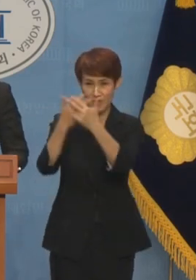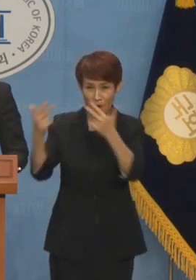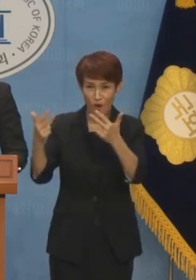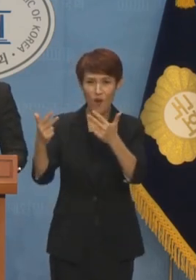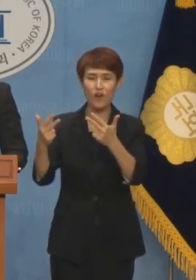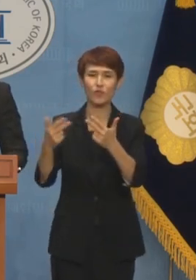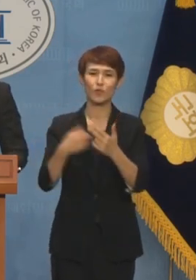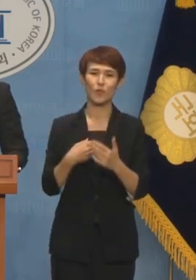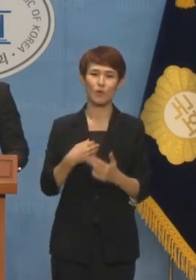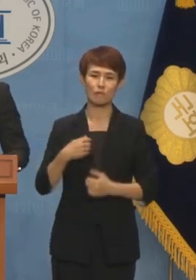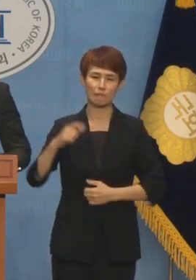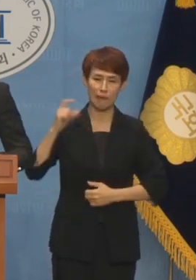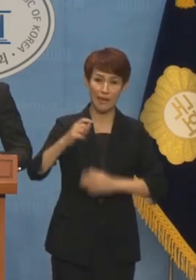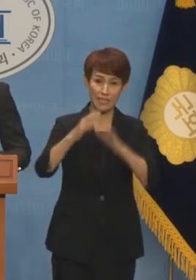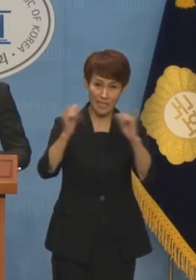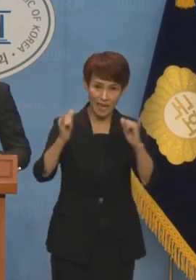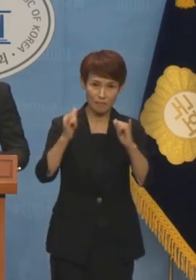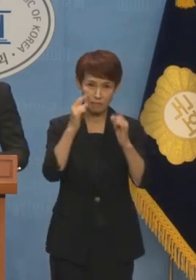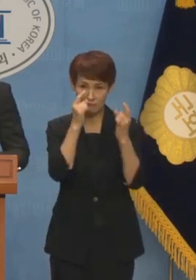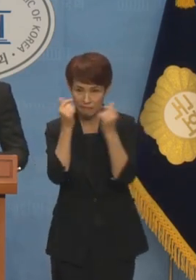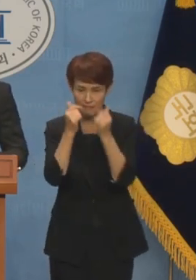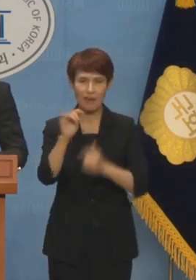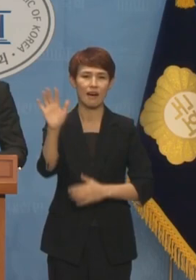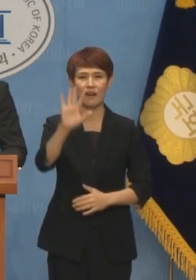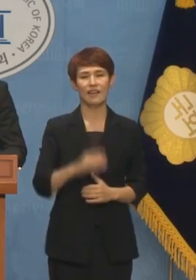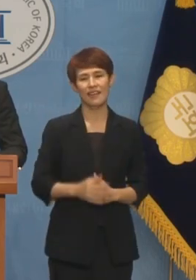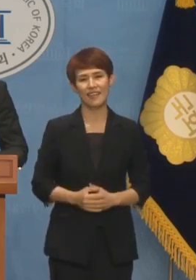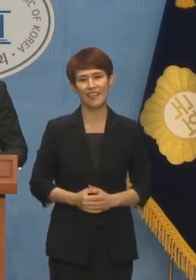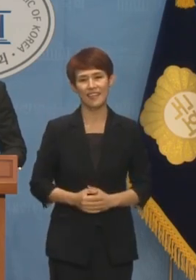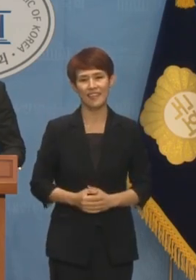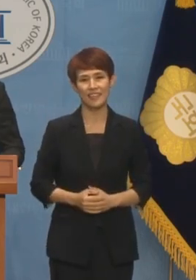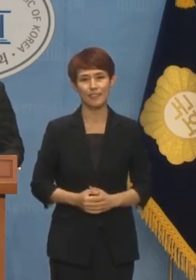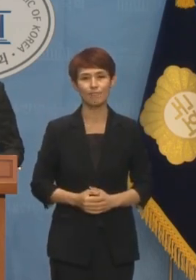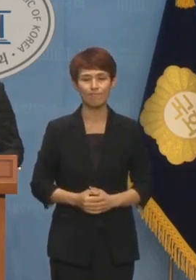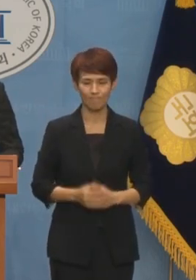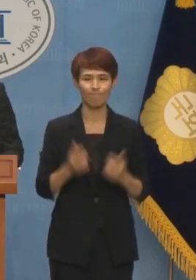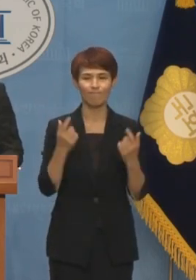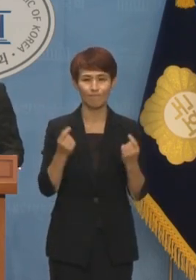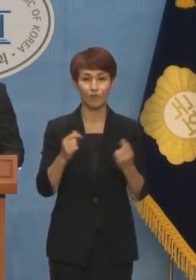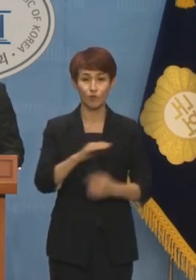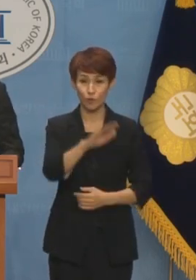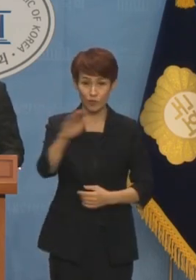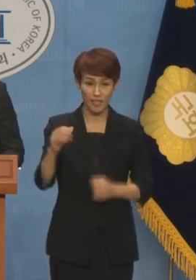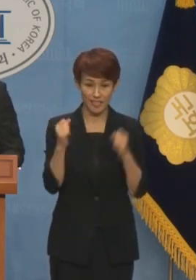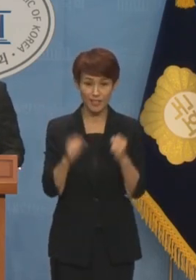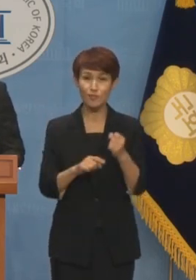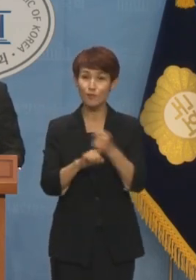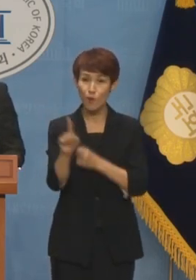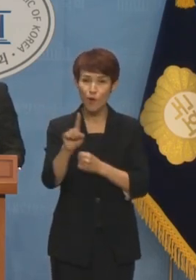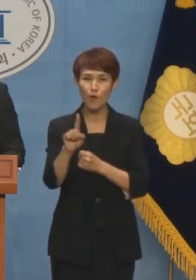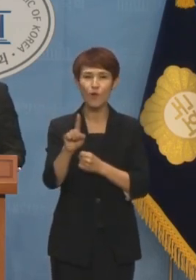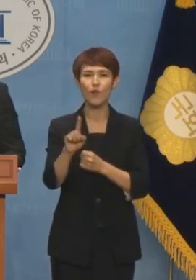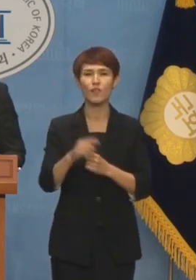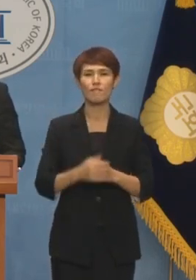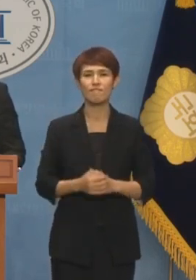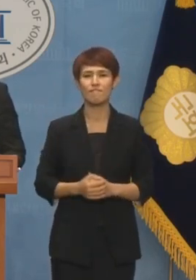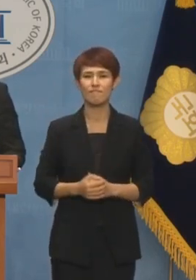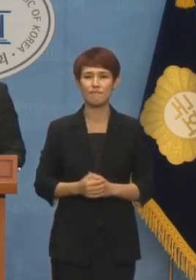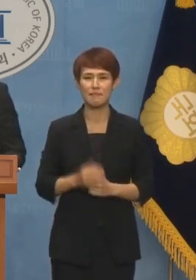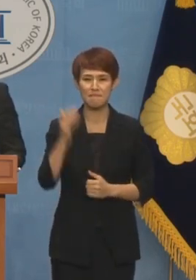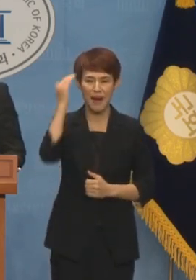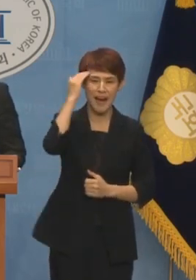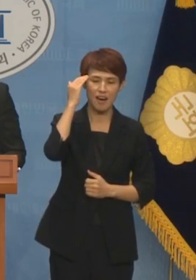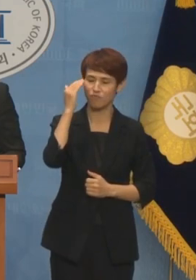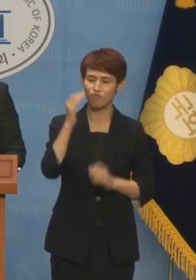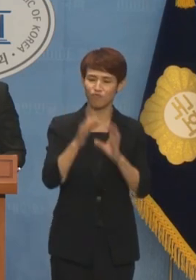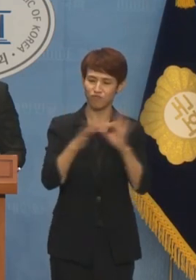강성 지지자들의 린치를 두려워하지 않았습니다. 그렇습니다. 우리의 존재 이유는 성역을 두려워하지 않는